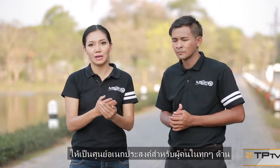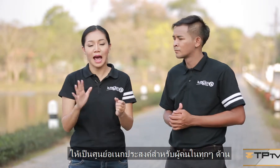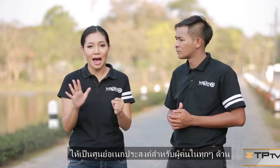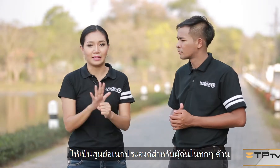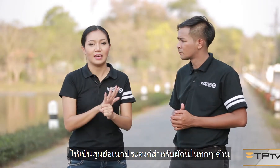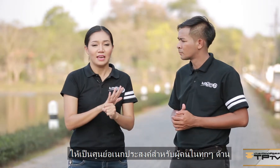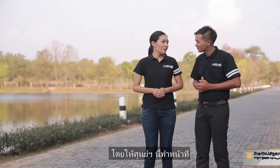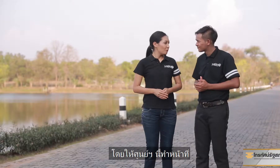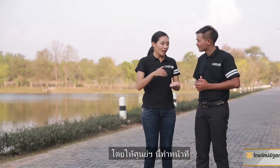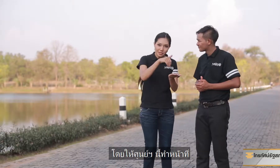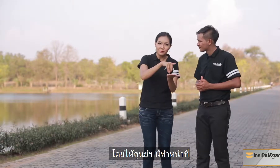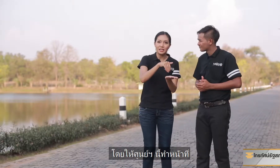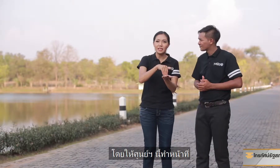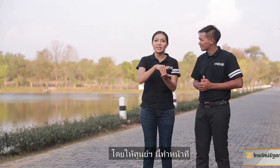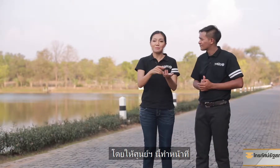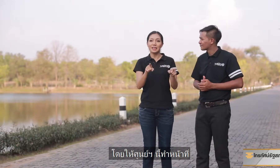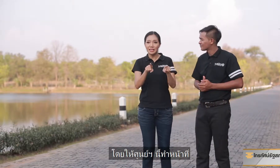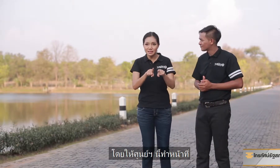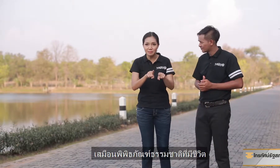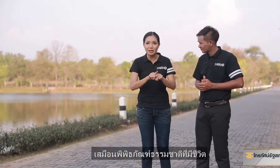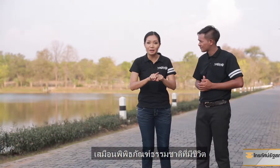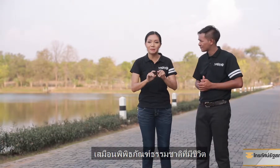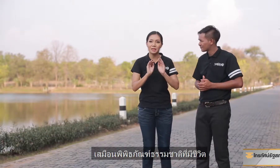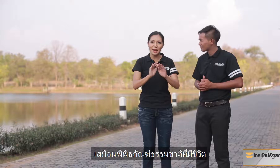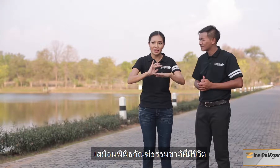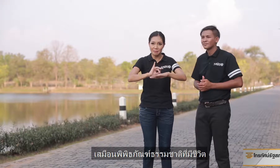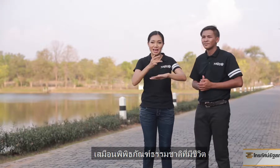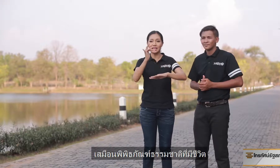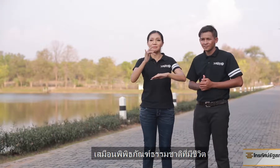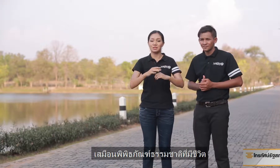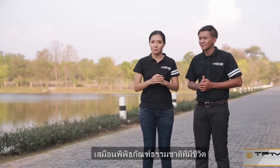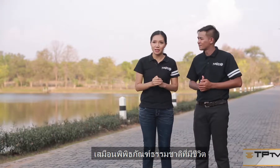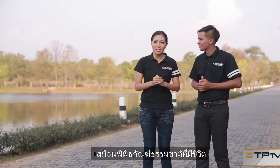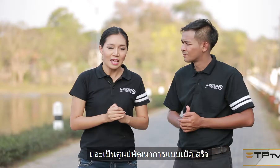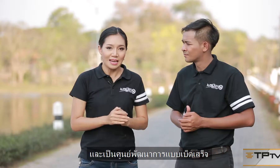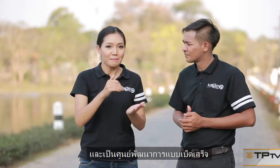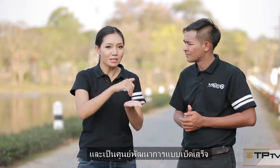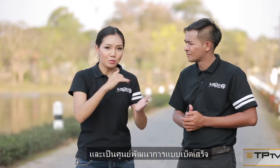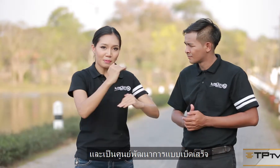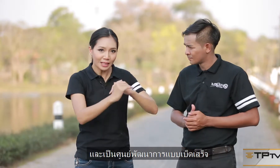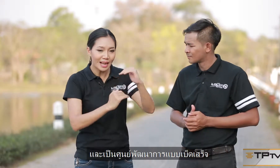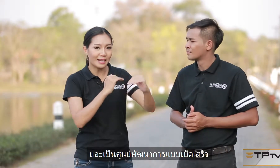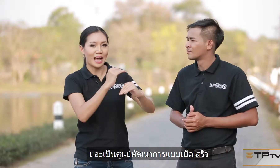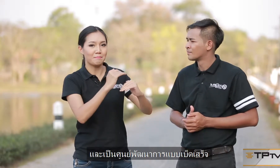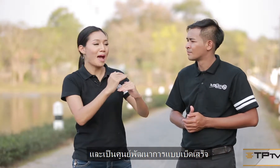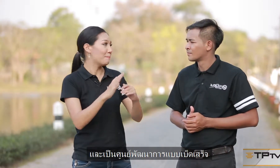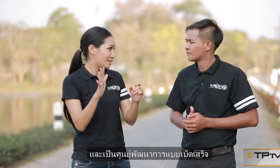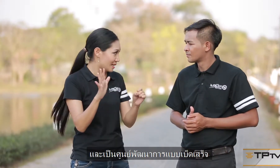ๆด้านโดยให้ศูนย์นี้ทำหน้าที่เสมือนพิพิธภัณฑ์ธรรมชาติที่มีชีวิตและเป็นศูนย์พัฒนาการแบบเป็ดเสร็จ